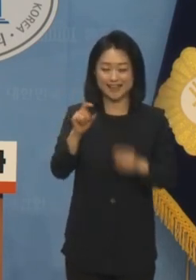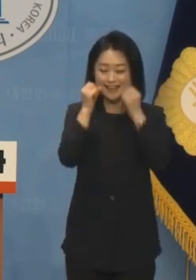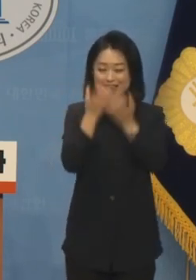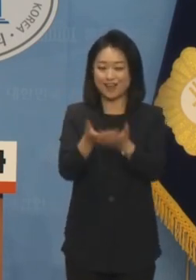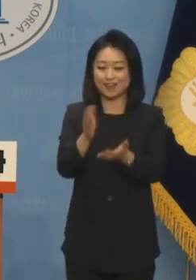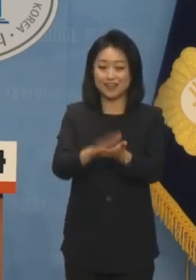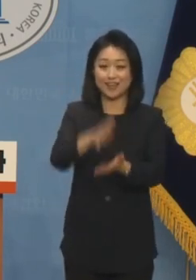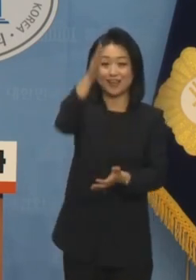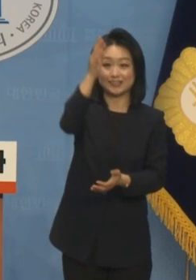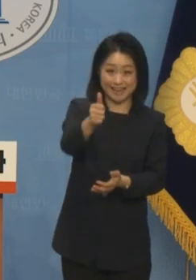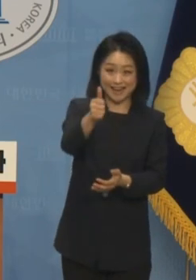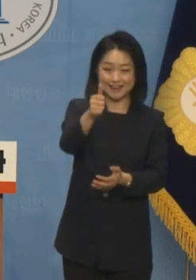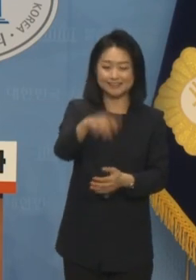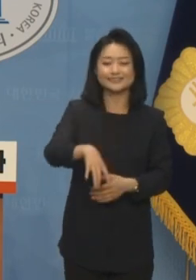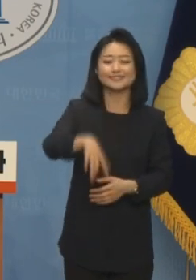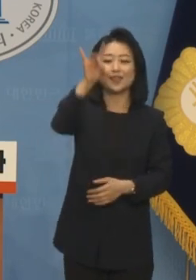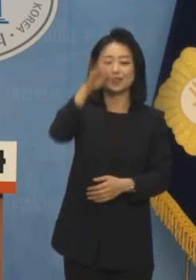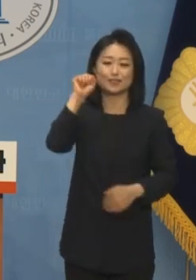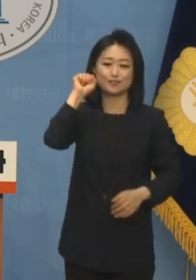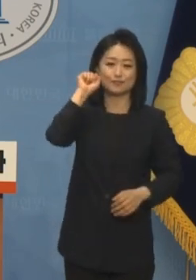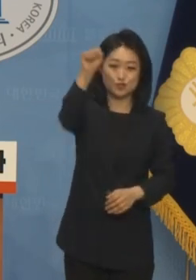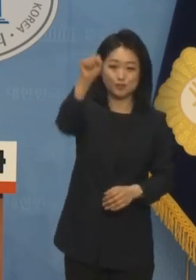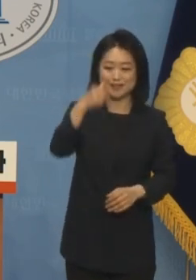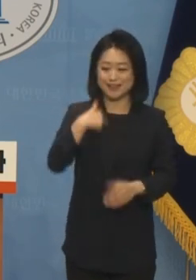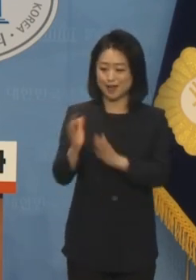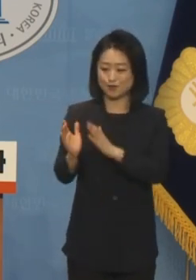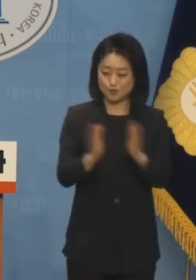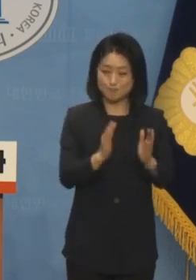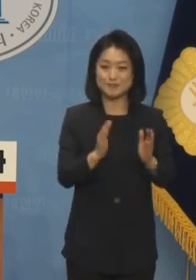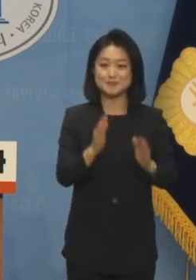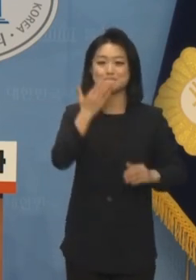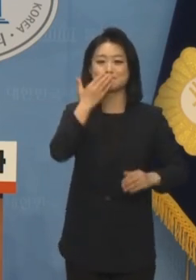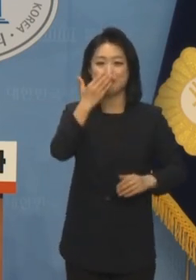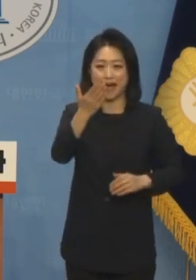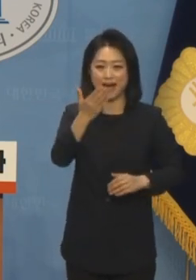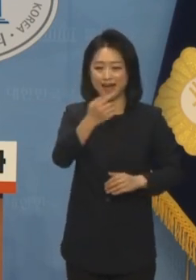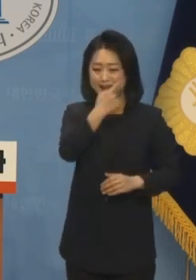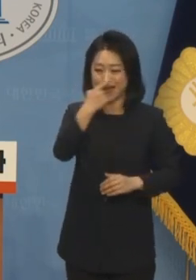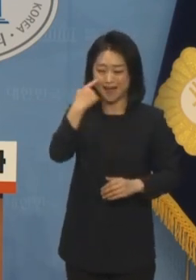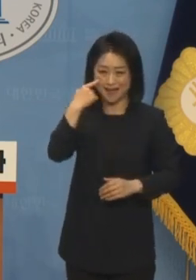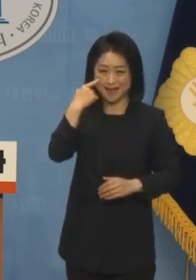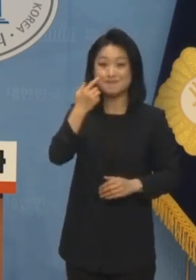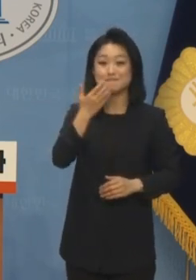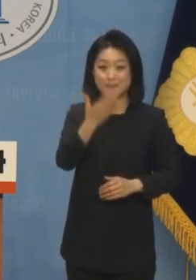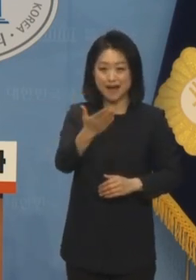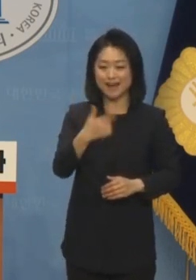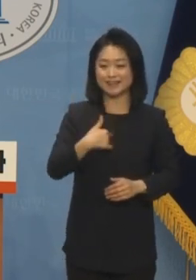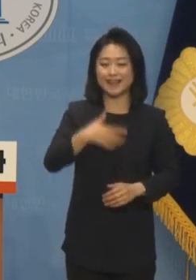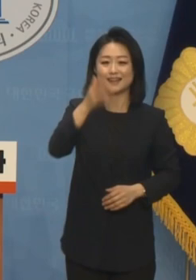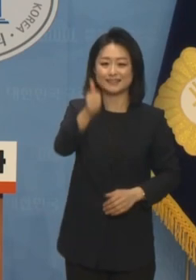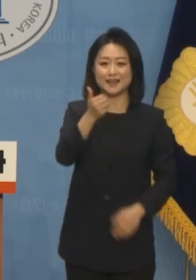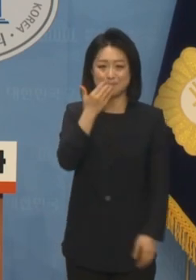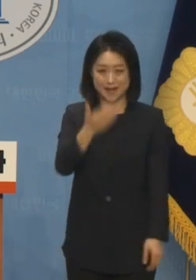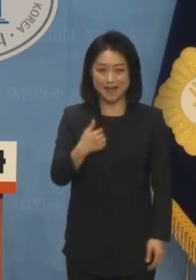첫 스토브 리그에 가장 적합한 준비되고 검증된 당대표라고 감히 자신합니다.